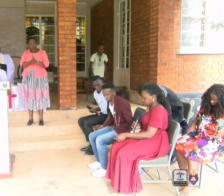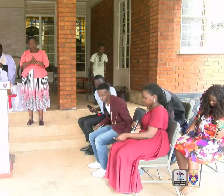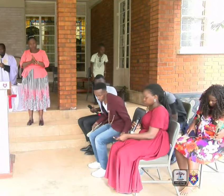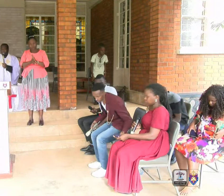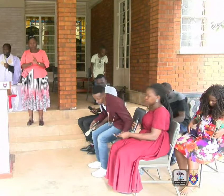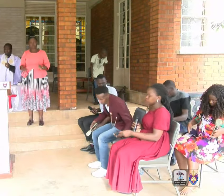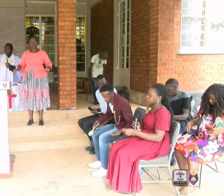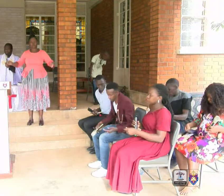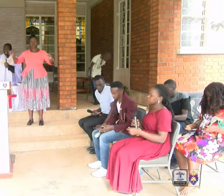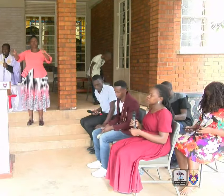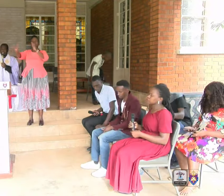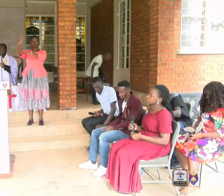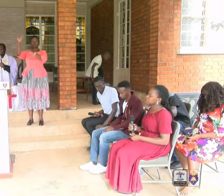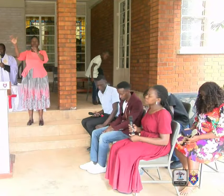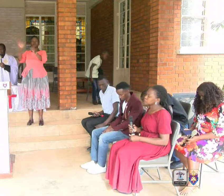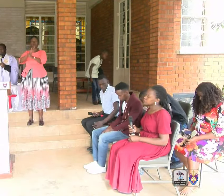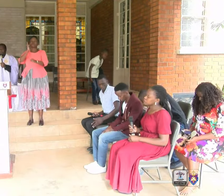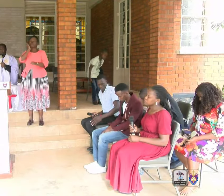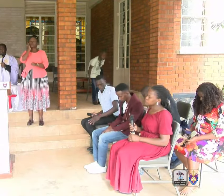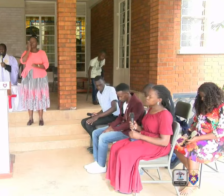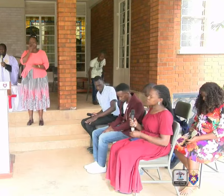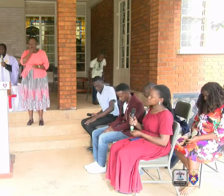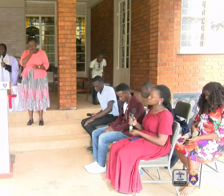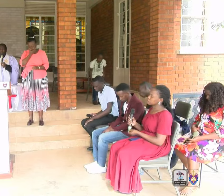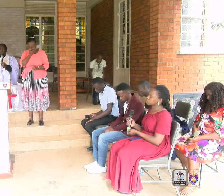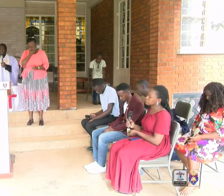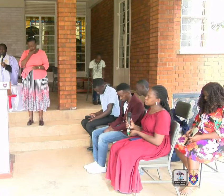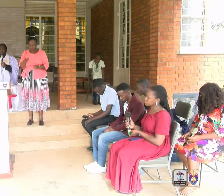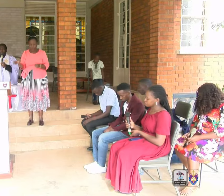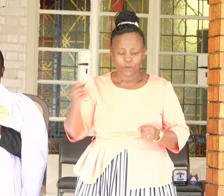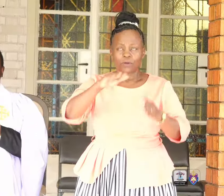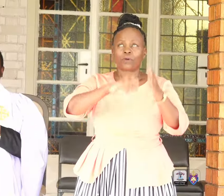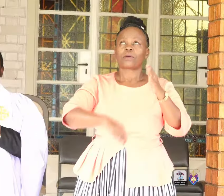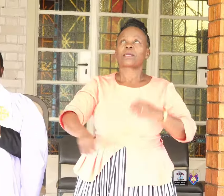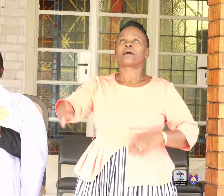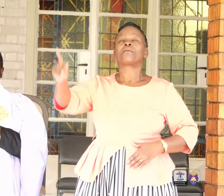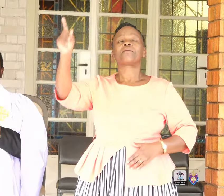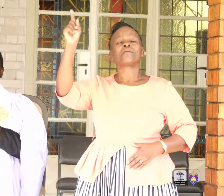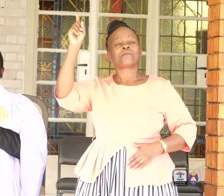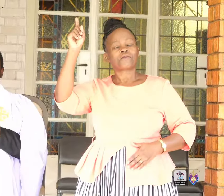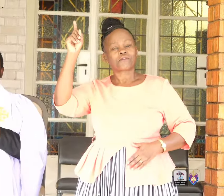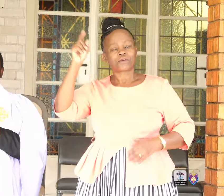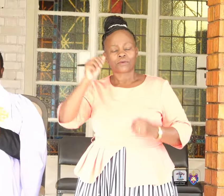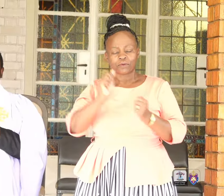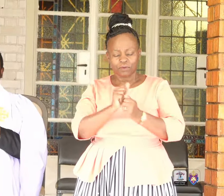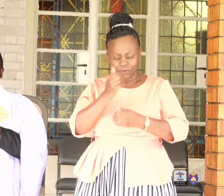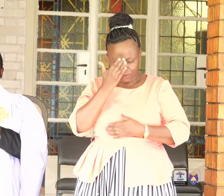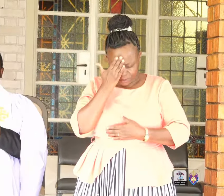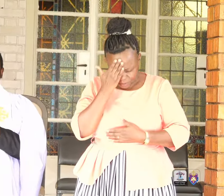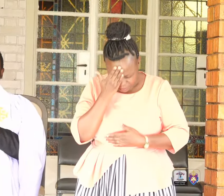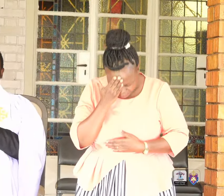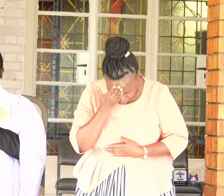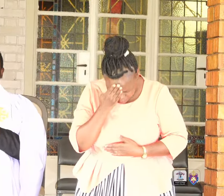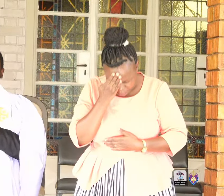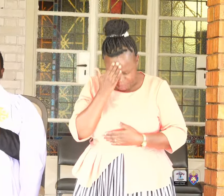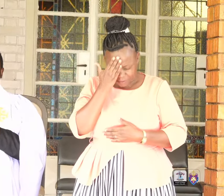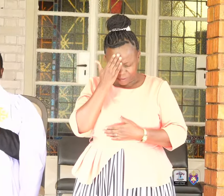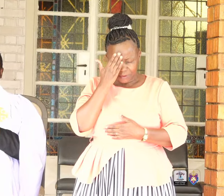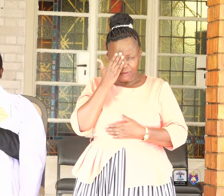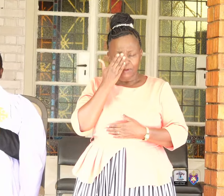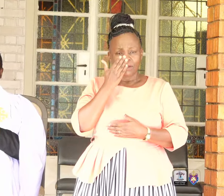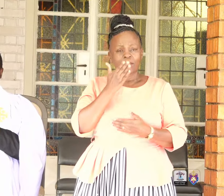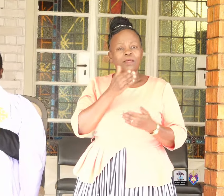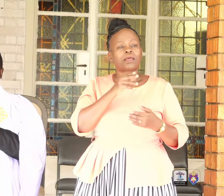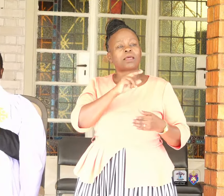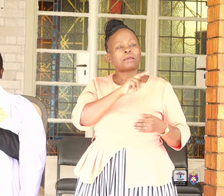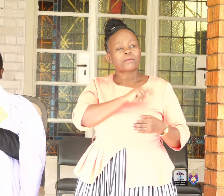Ayi Katonda, jjudde okusaasira, tujja maaso go n'obwetowaze. Ogambye ti newankubadde ebibi